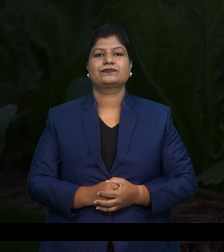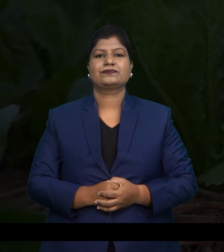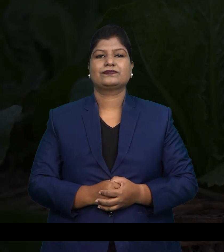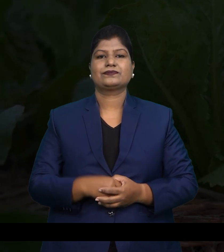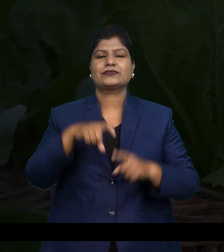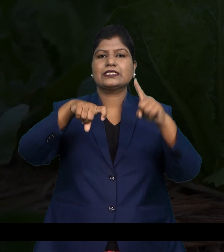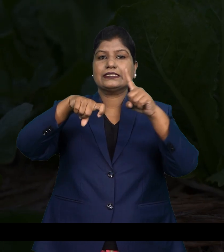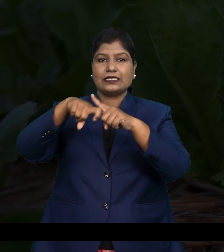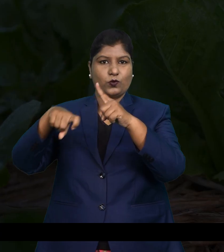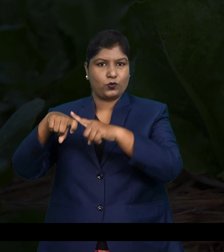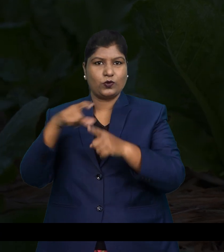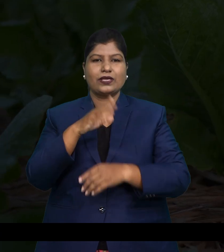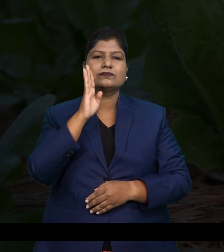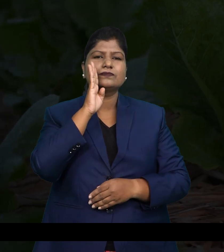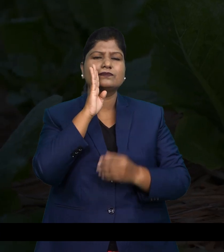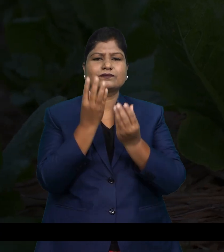नवलकोल,